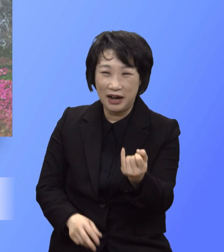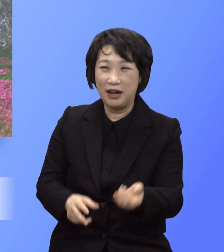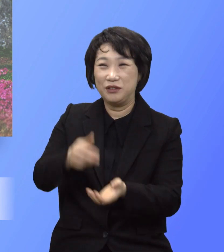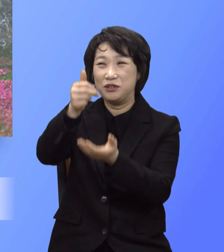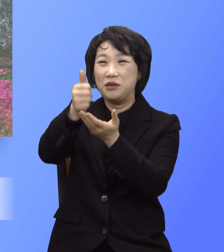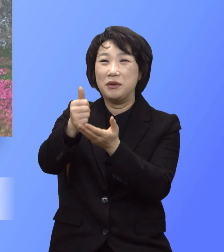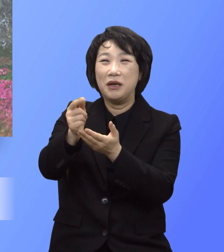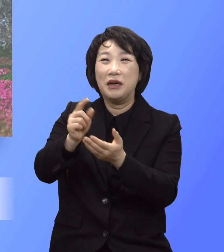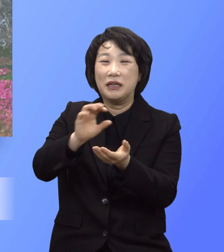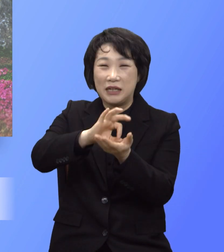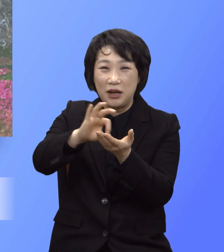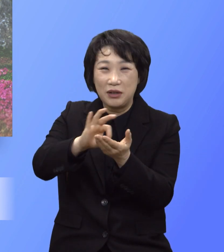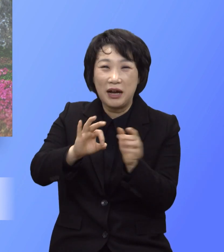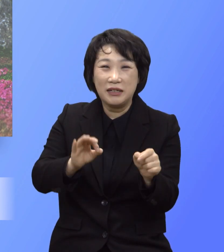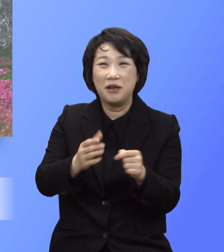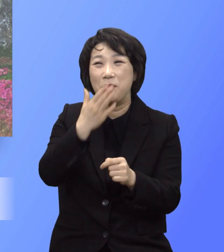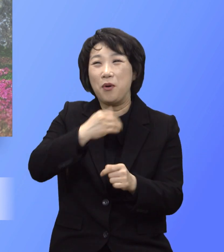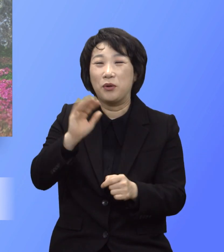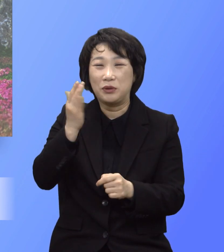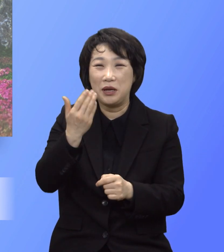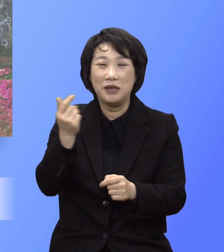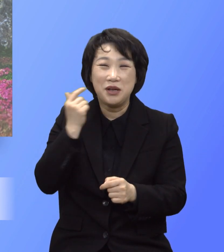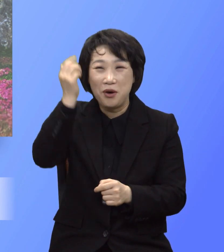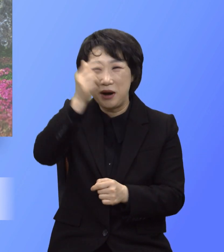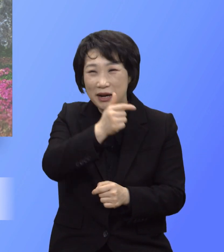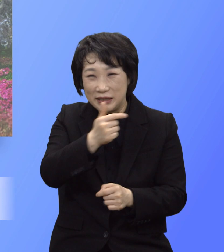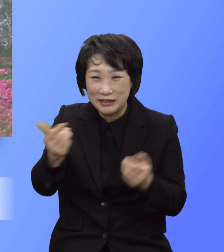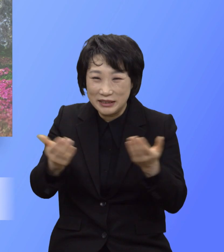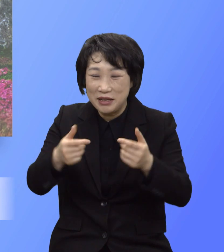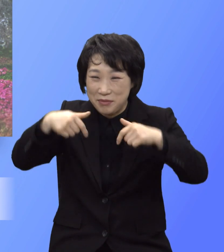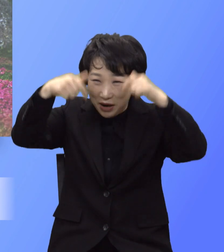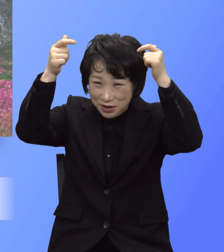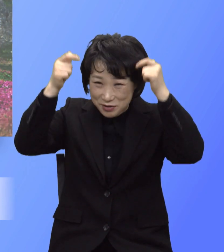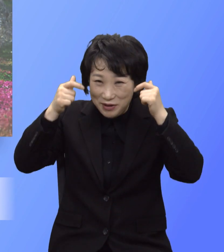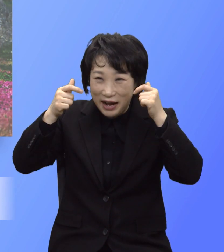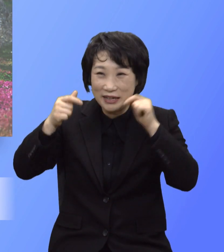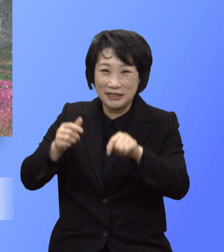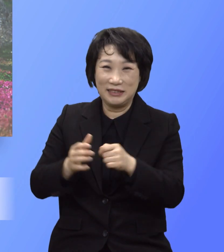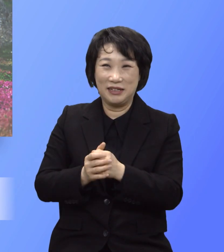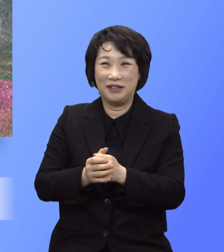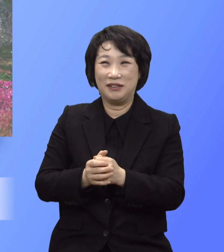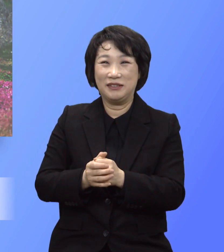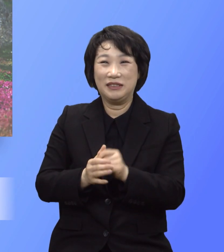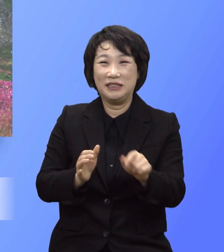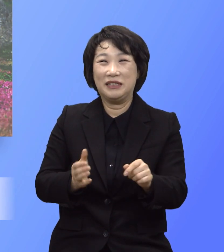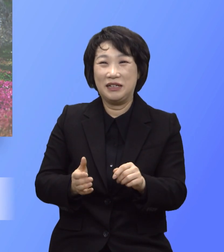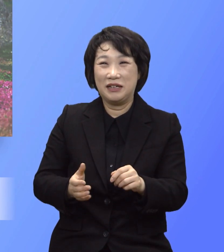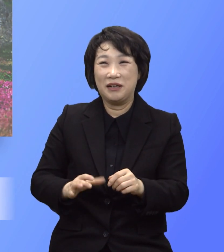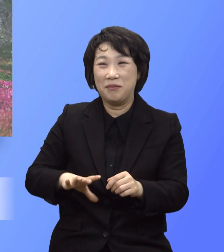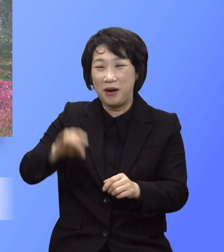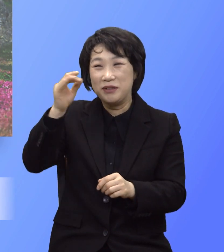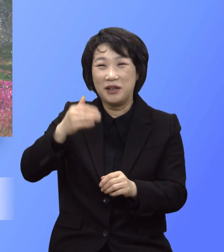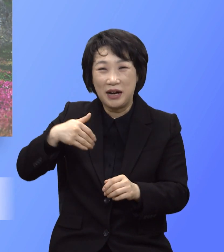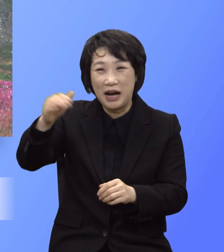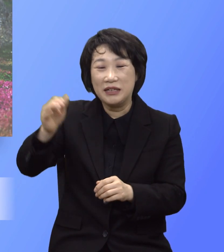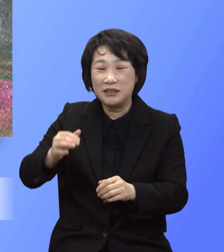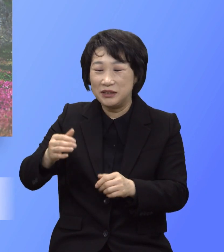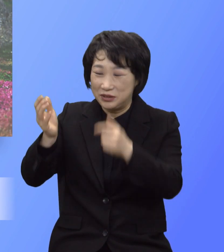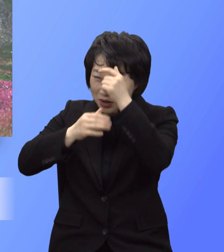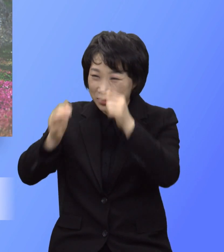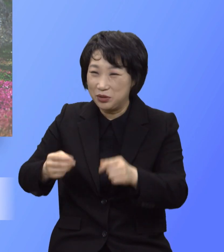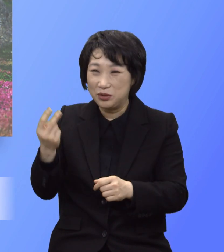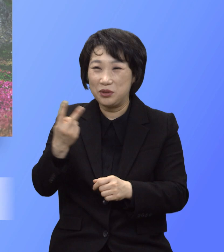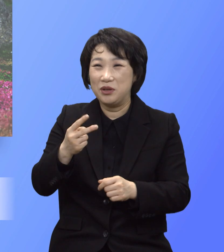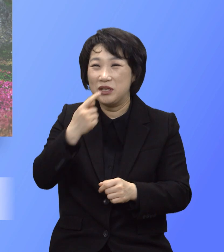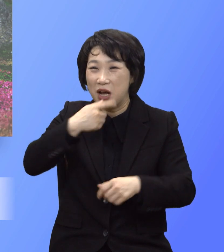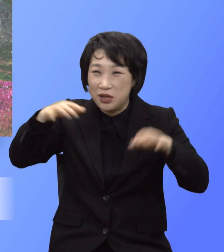쓰셨던 막 그 복된 영광스러운 면류관을 그 앞서간 성도들 앞에 천군